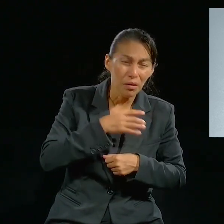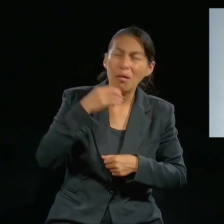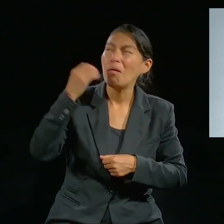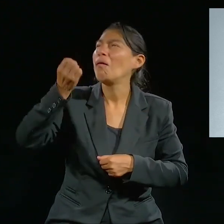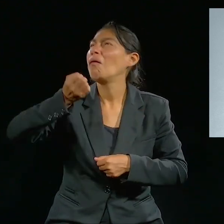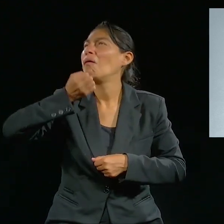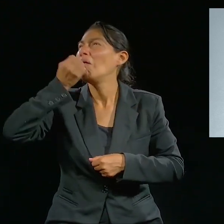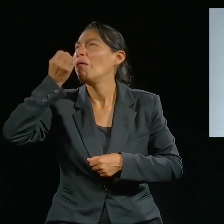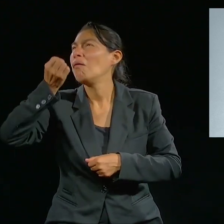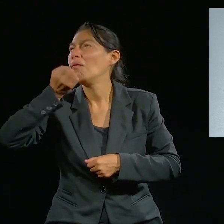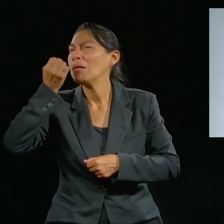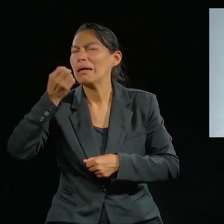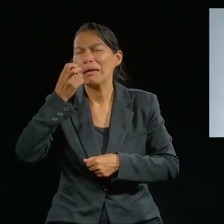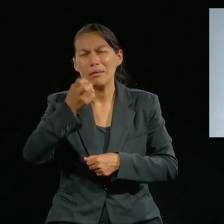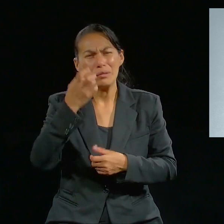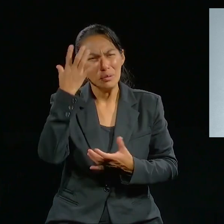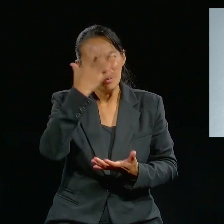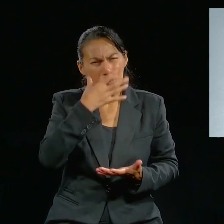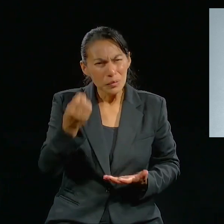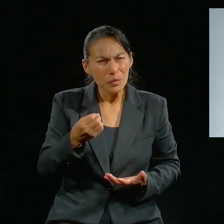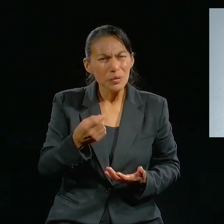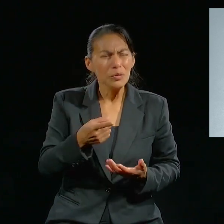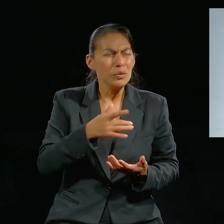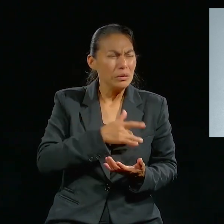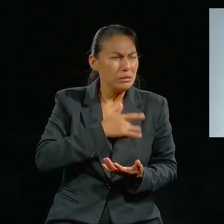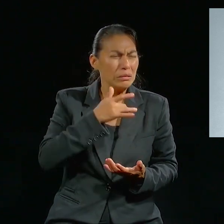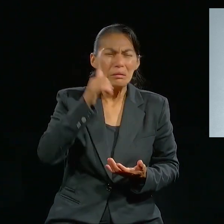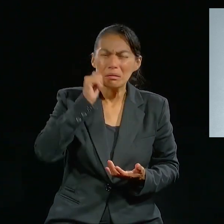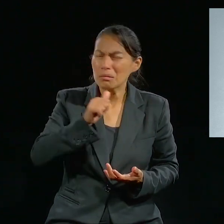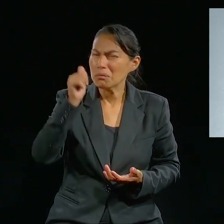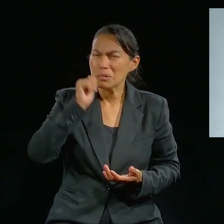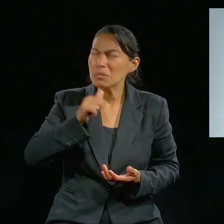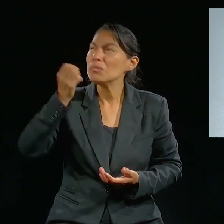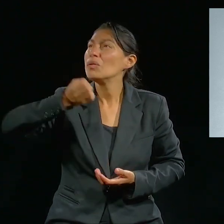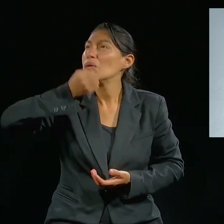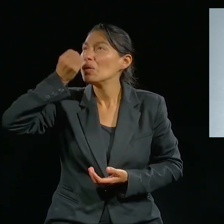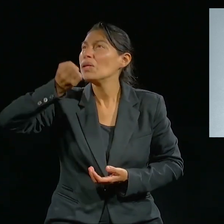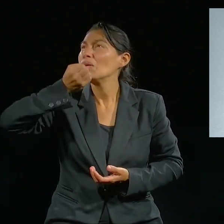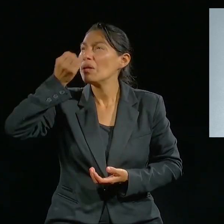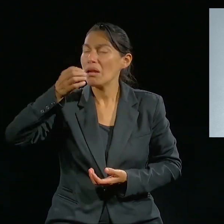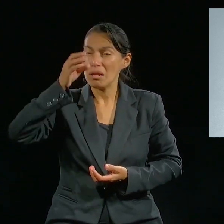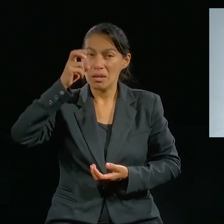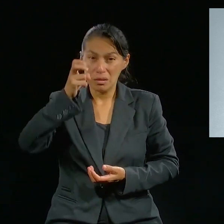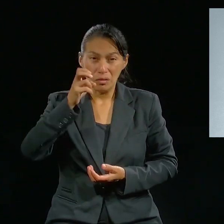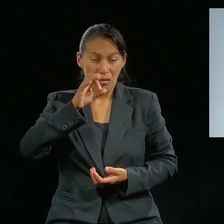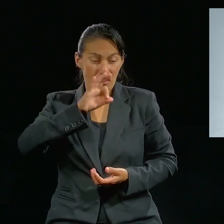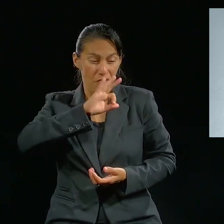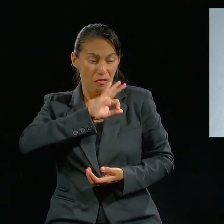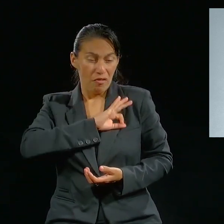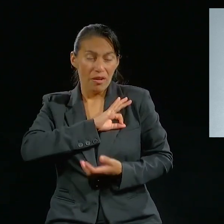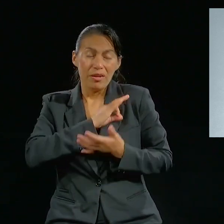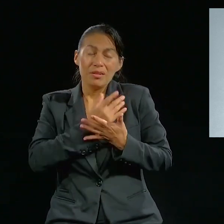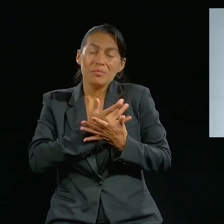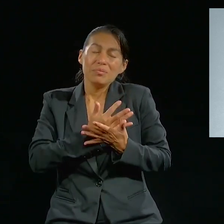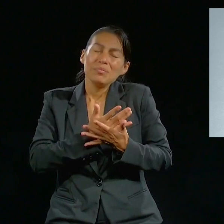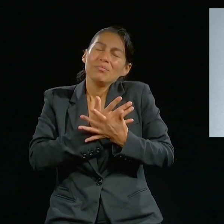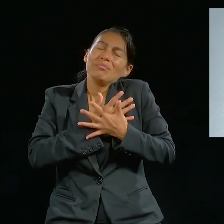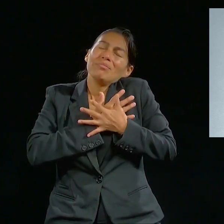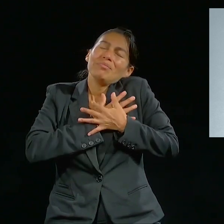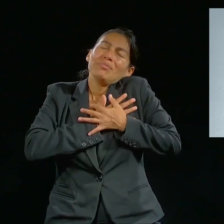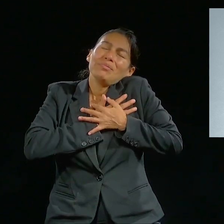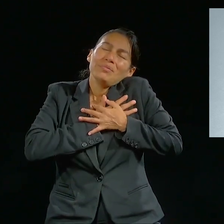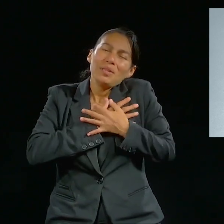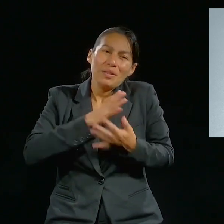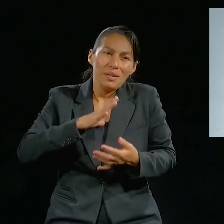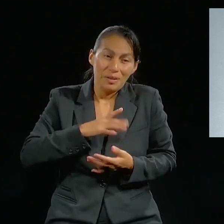¡Qué bonito! Es una vida de oración consagrada y que te da fe, esperanza y amor. ¿No crees, Larisa?